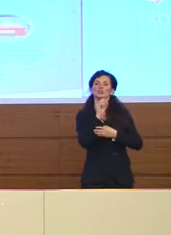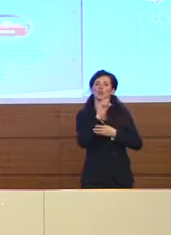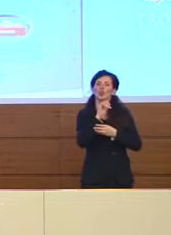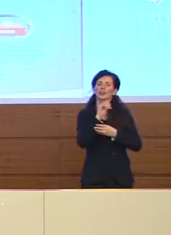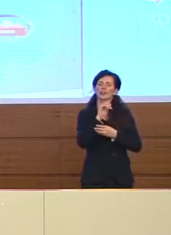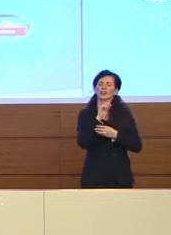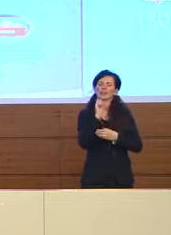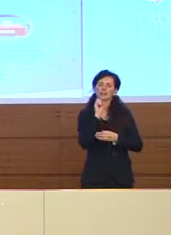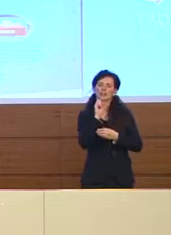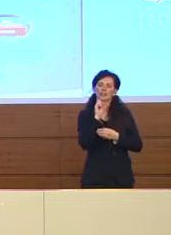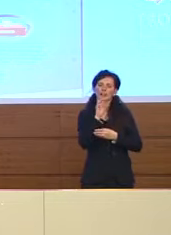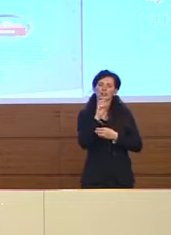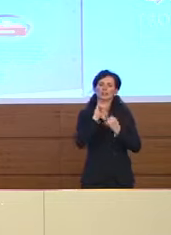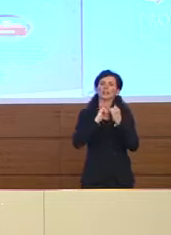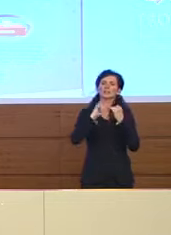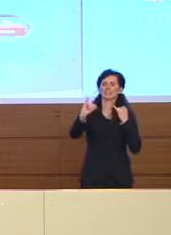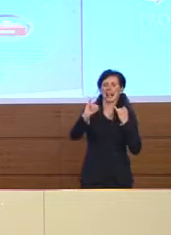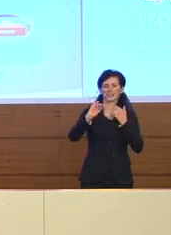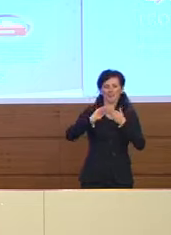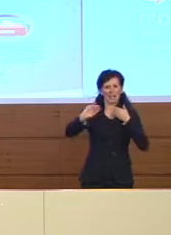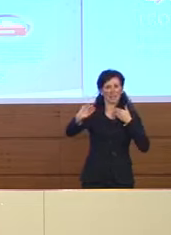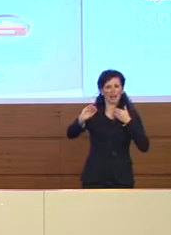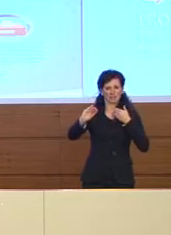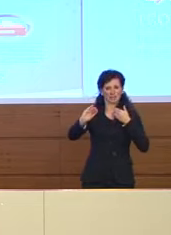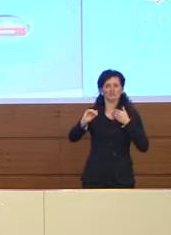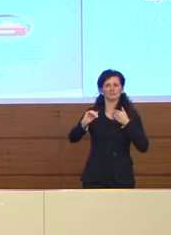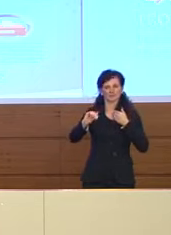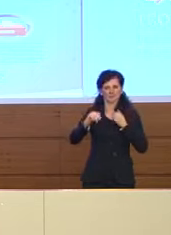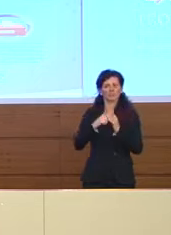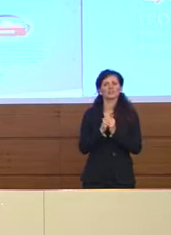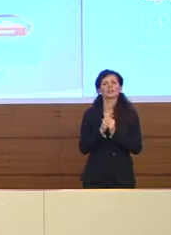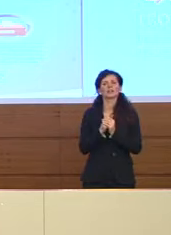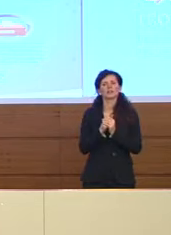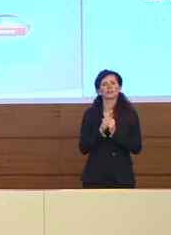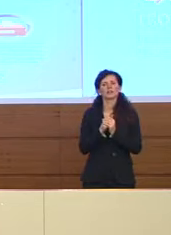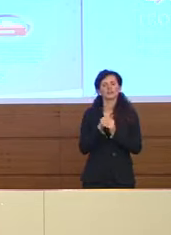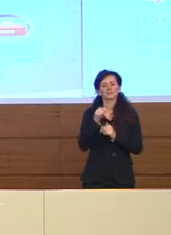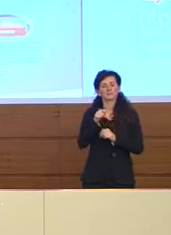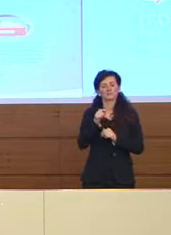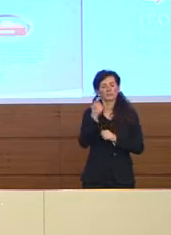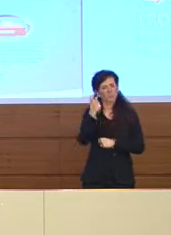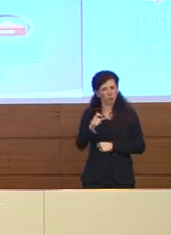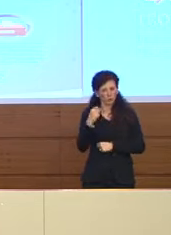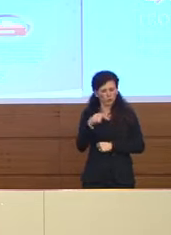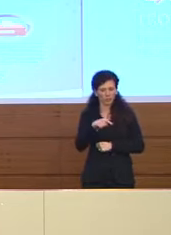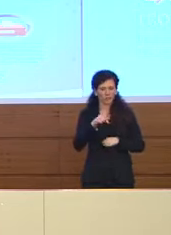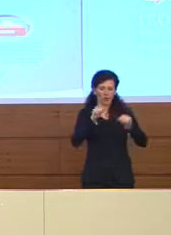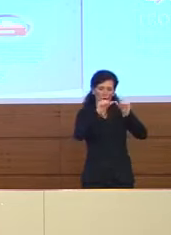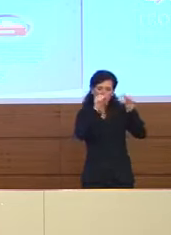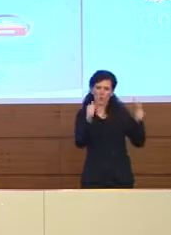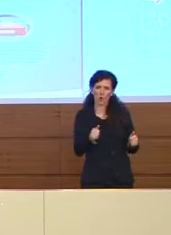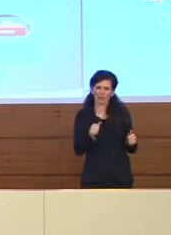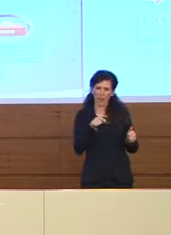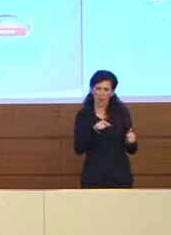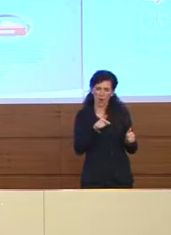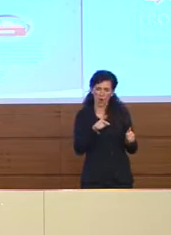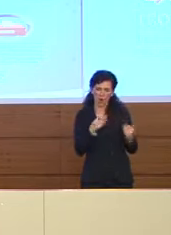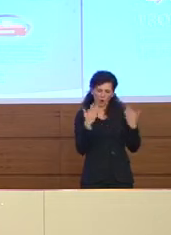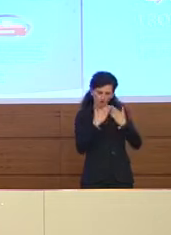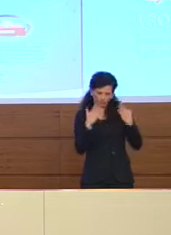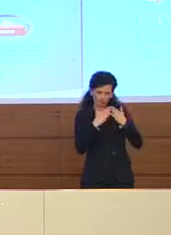esattamente dettata dal fatto che nei modelli sviluppati una riapertura delle